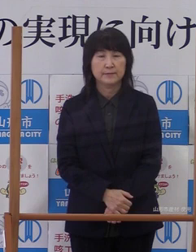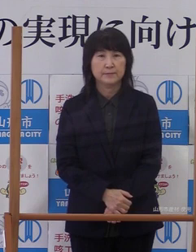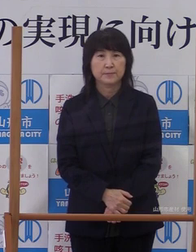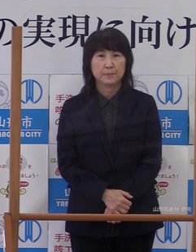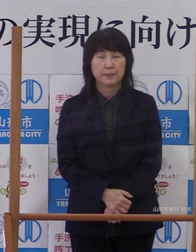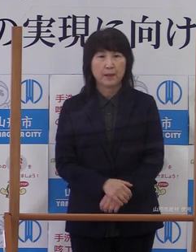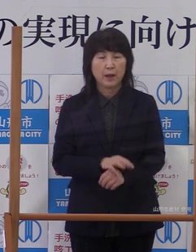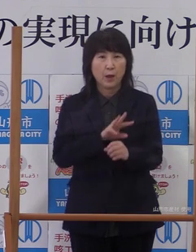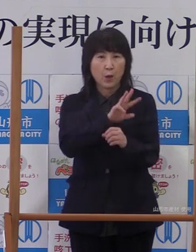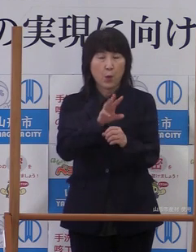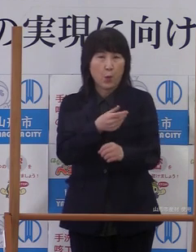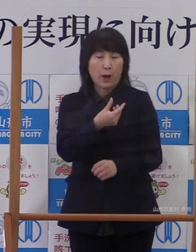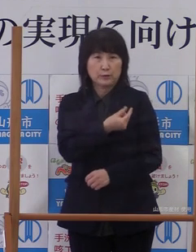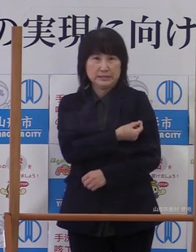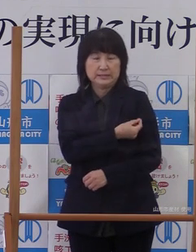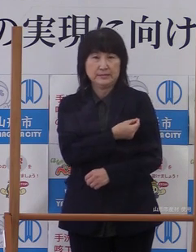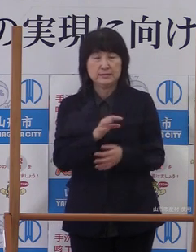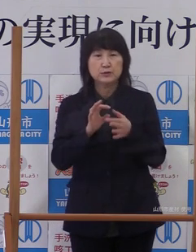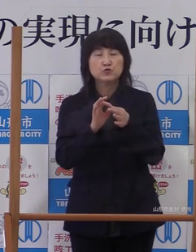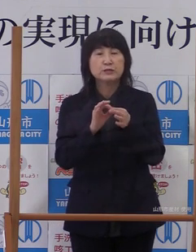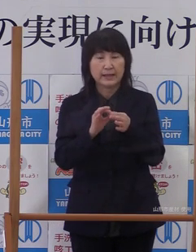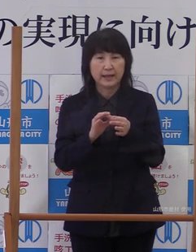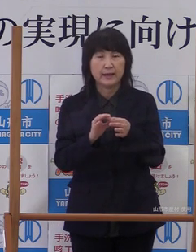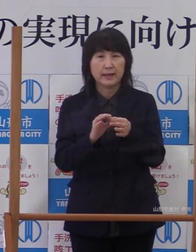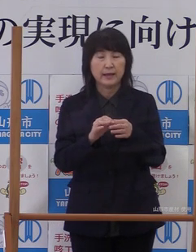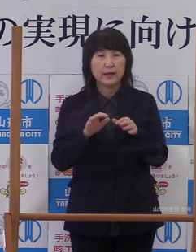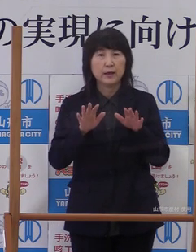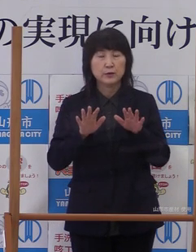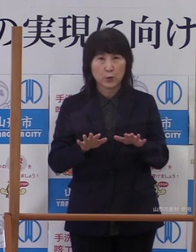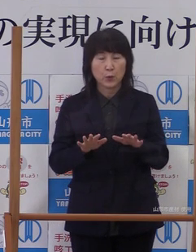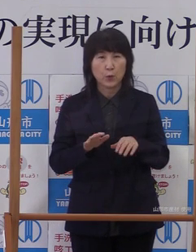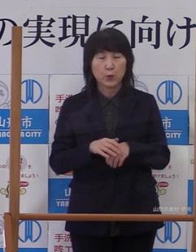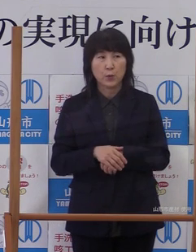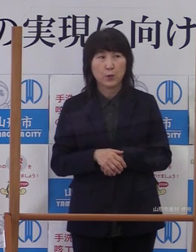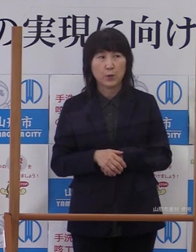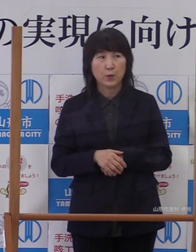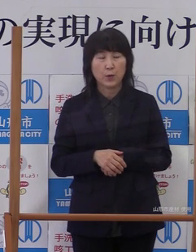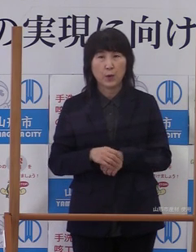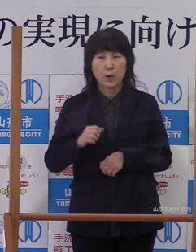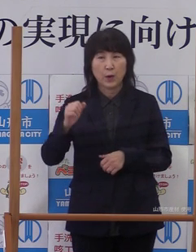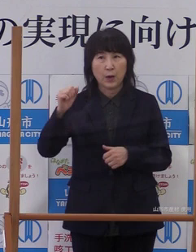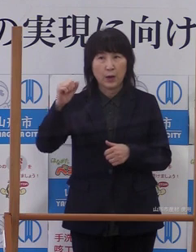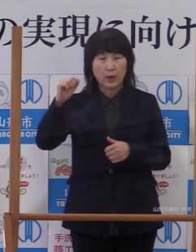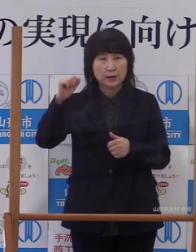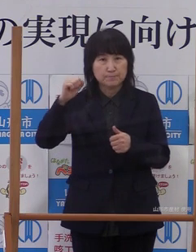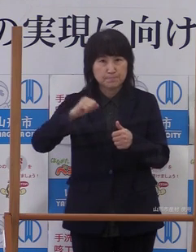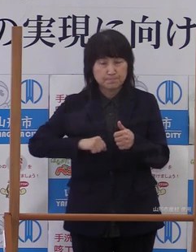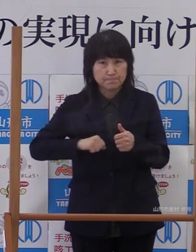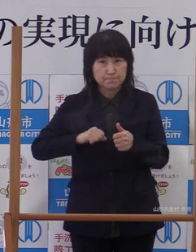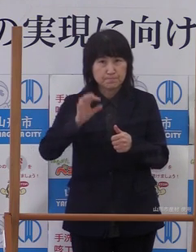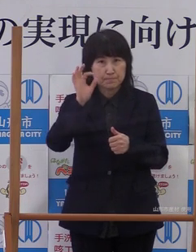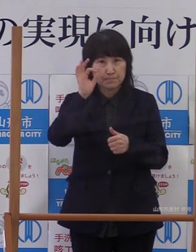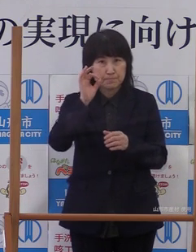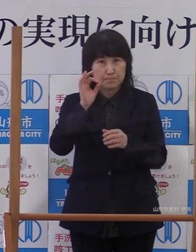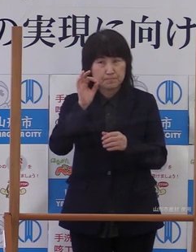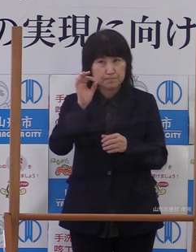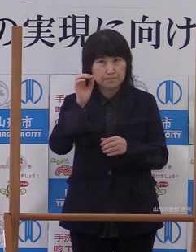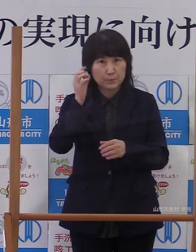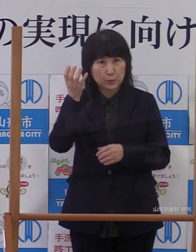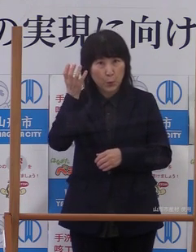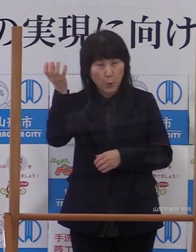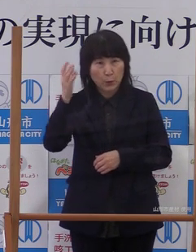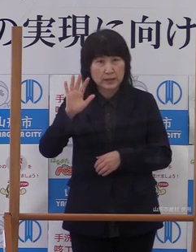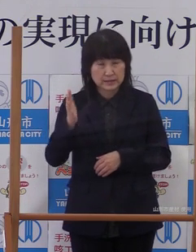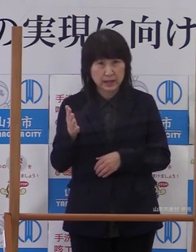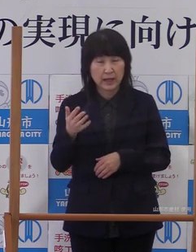ワクチンの接種についてなんですけれども、今日は特例承認一応される見通しではありますけれども、これについて市長どのように考